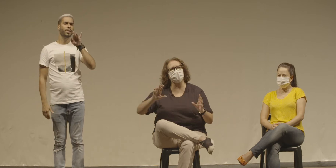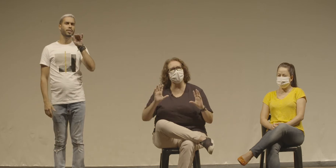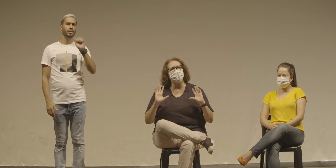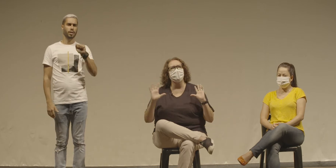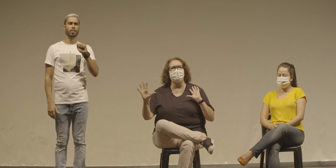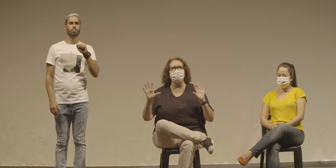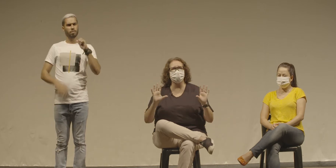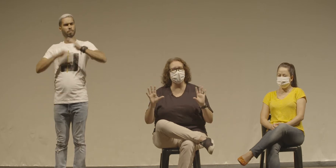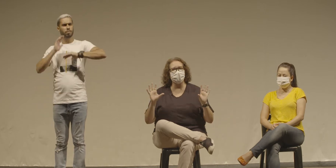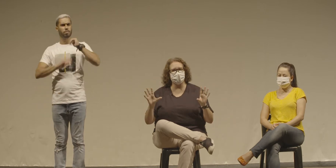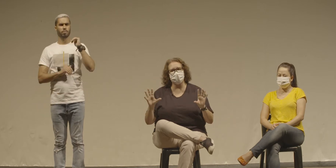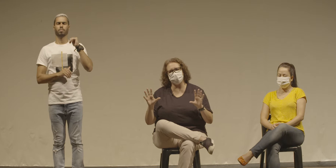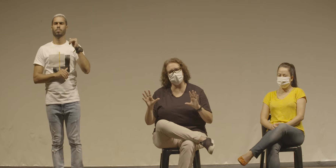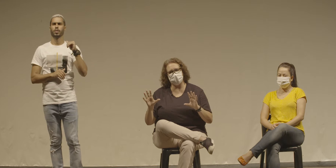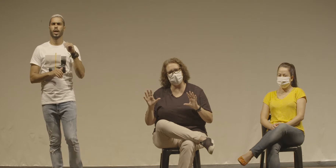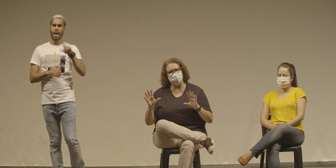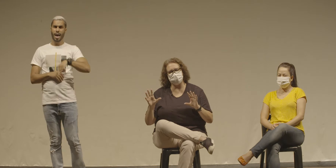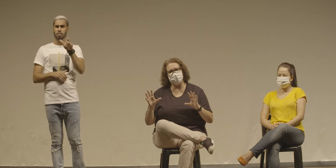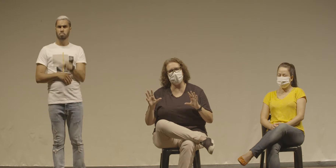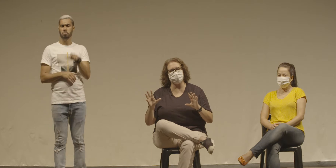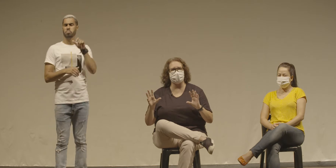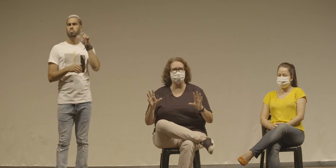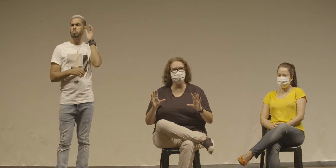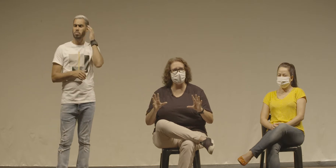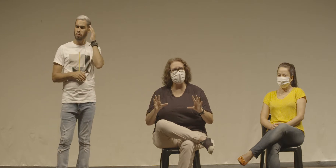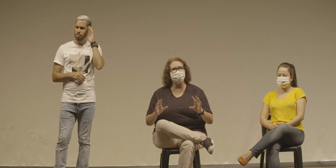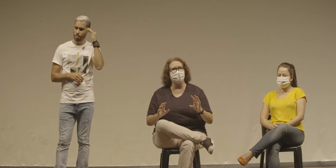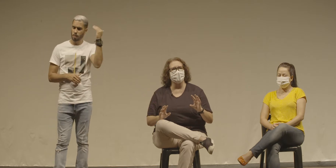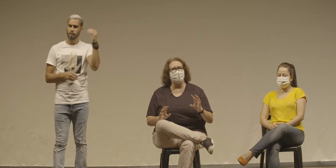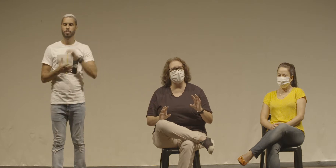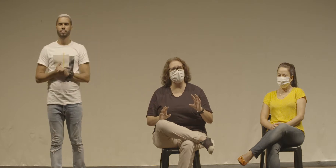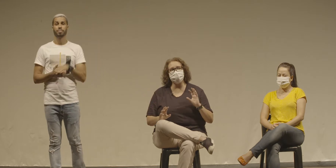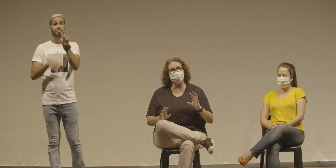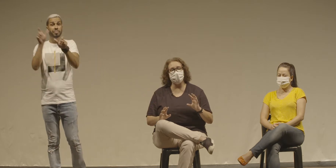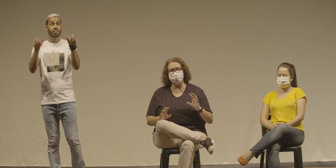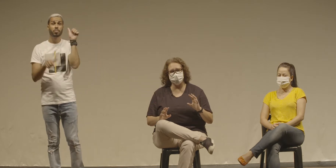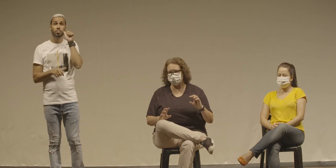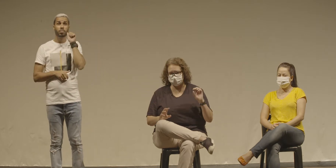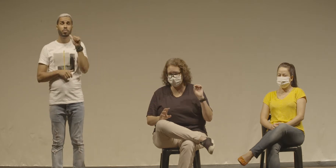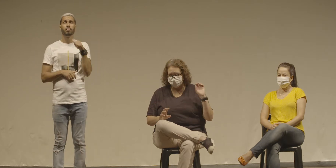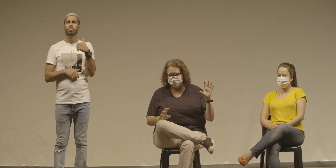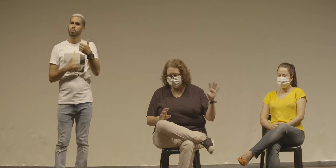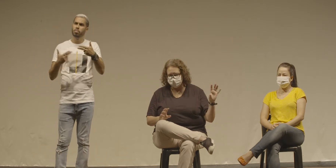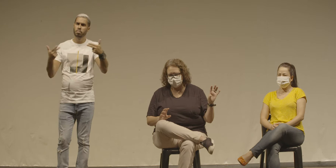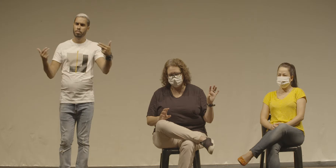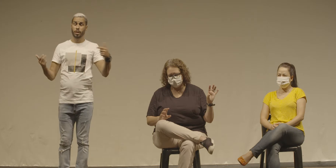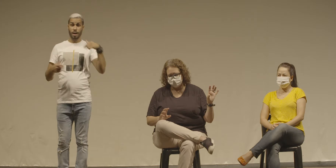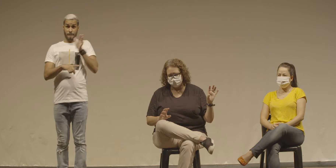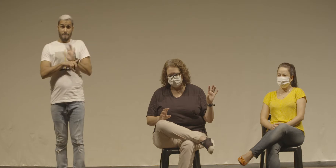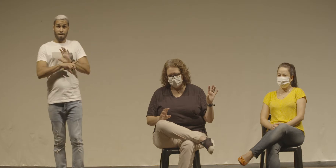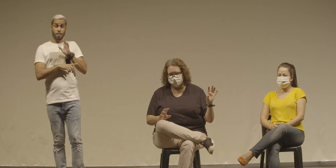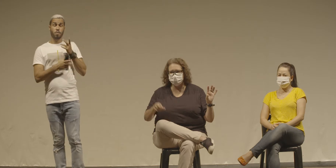narrativo para ilustrar o que a gente queria, né, contar. Que essas mulheres, que esse filme era um filme sobre superação